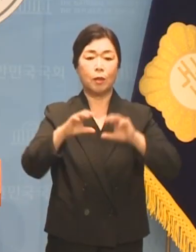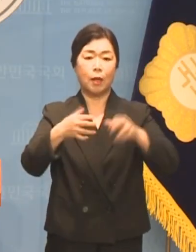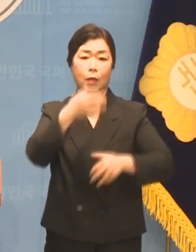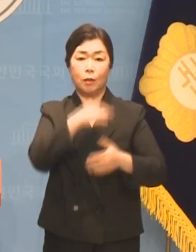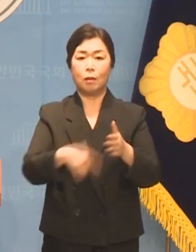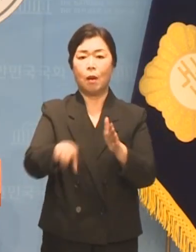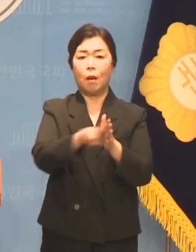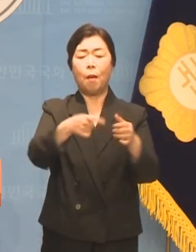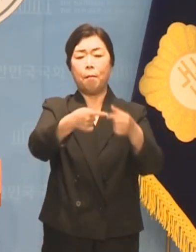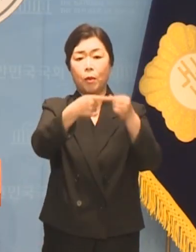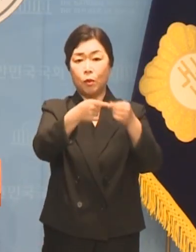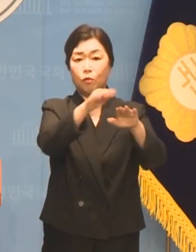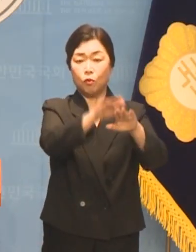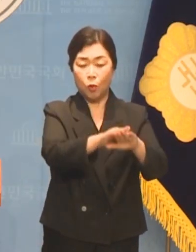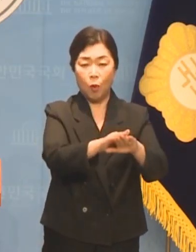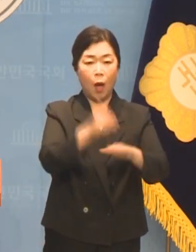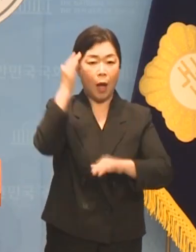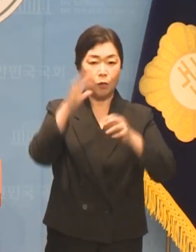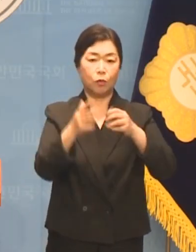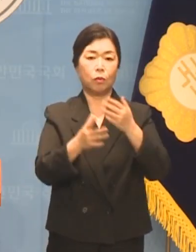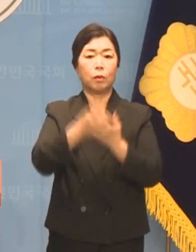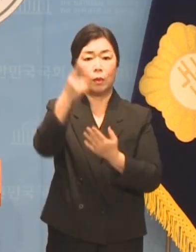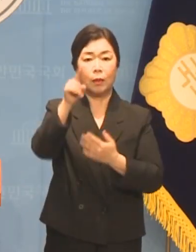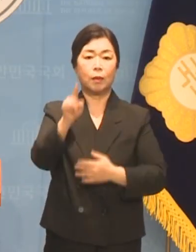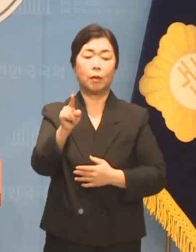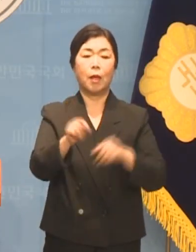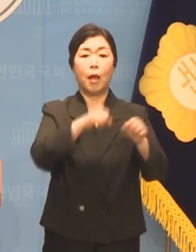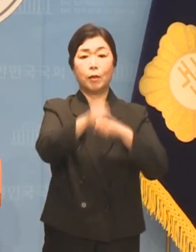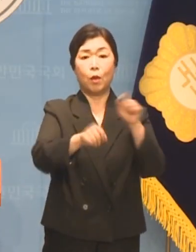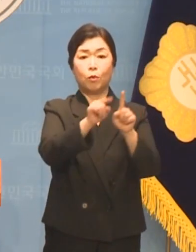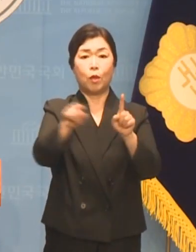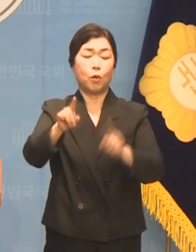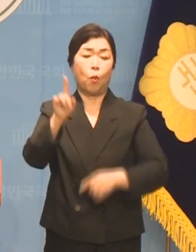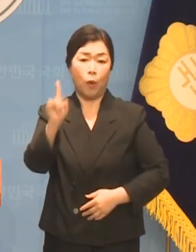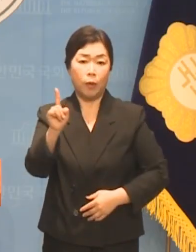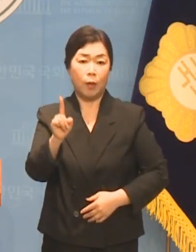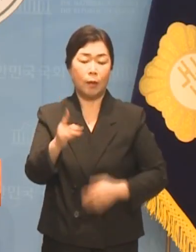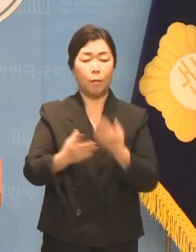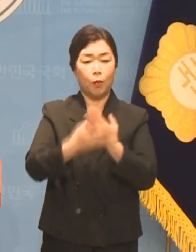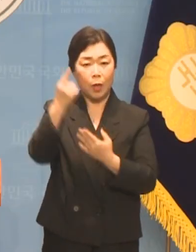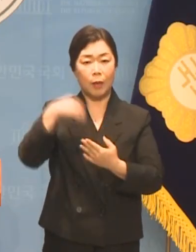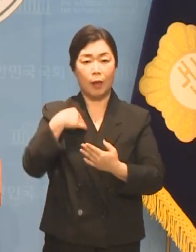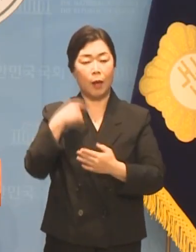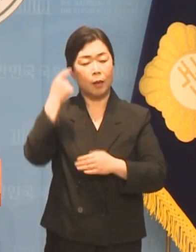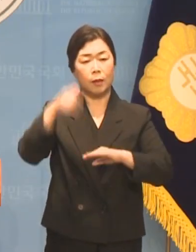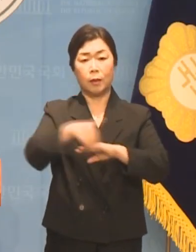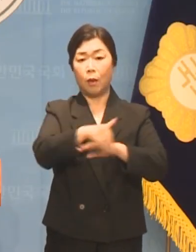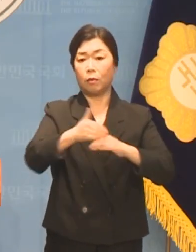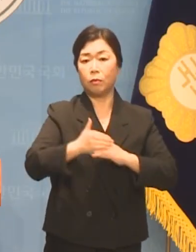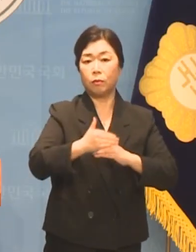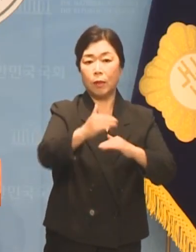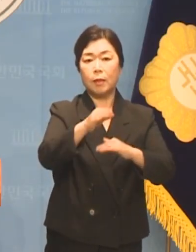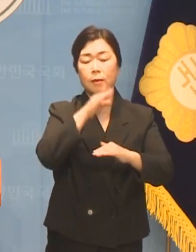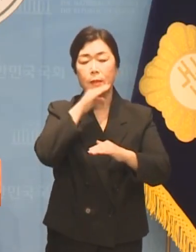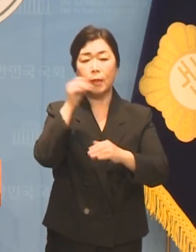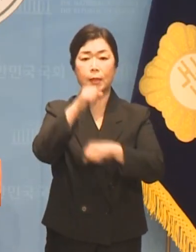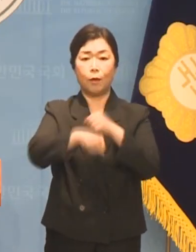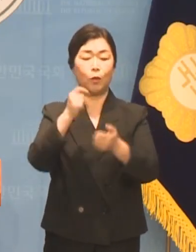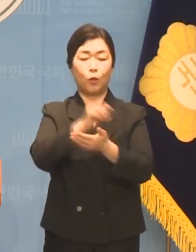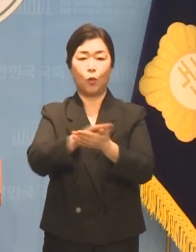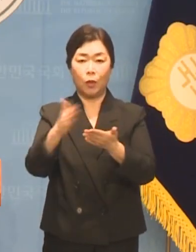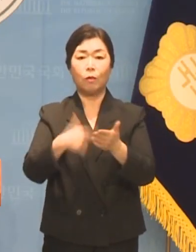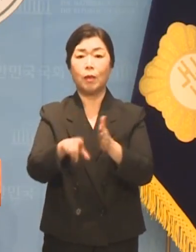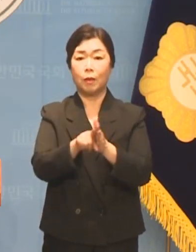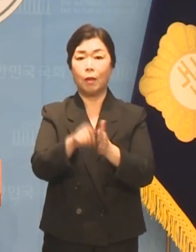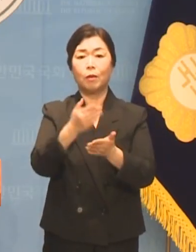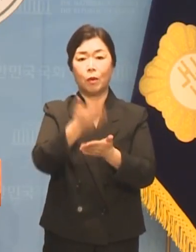두고 원 코리아, 저 자유 플러스 원 코리아 모델이 지향하는 진정한 자유통일을 향해